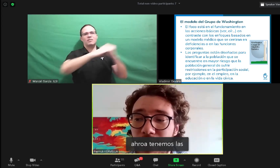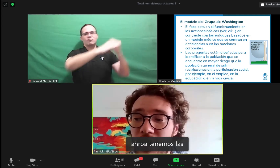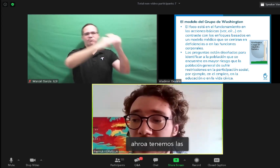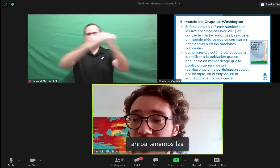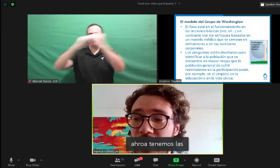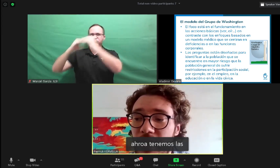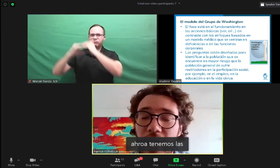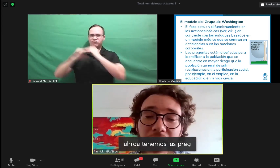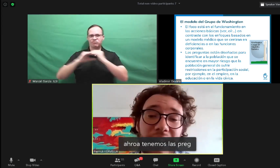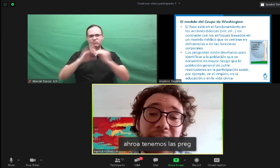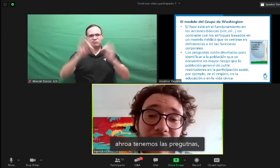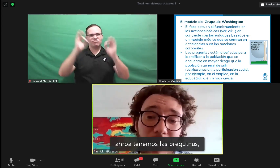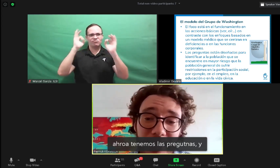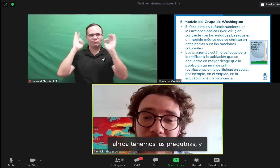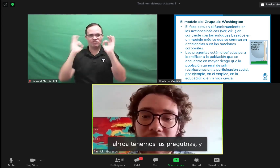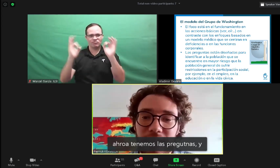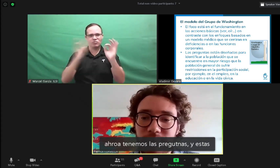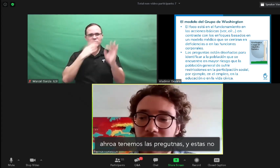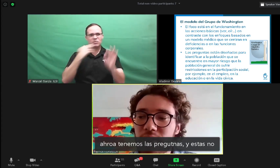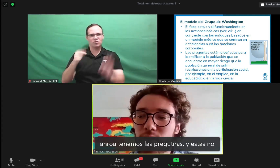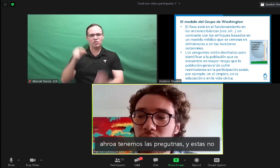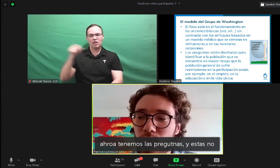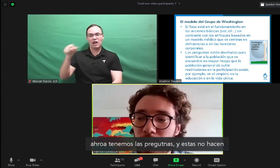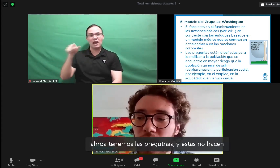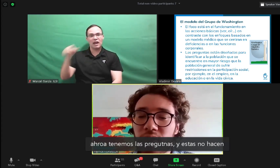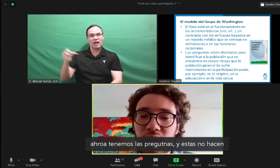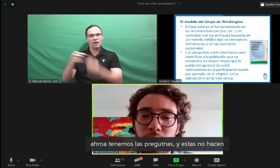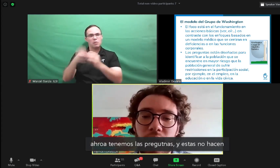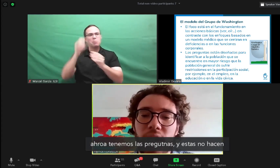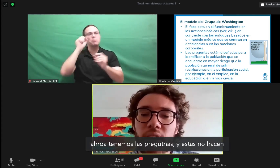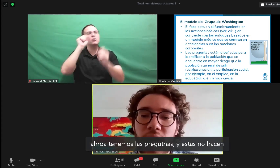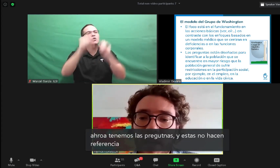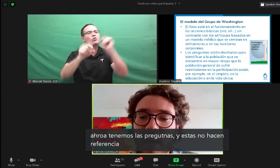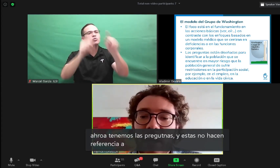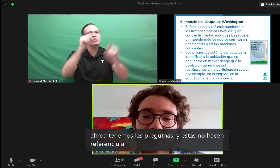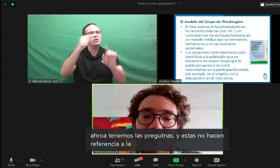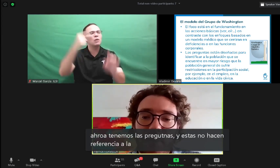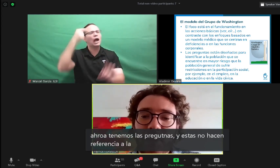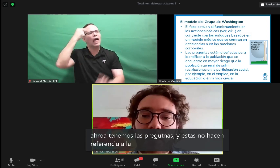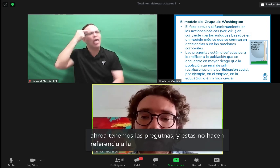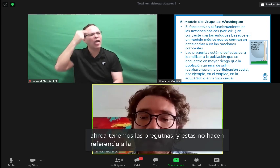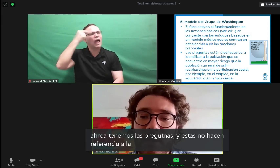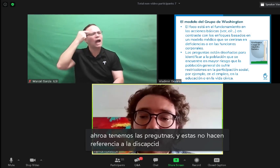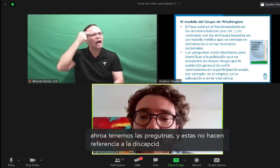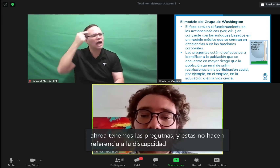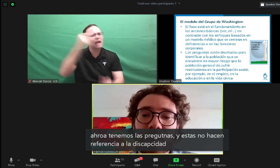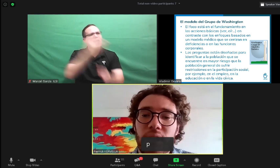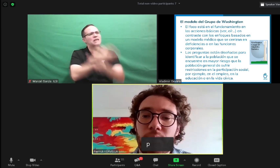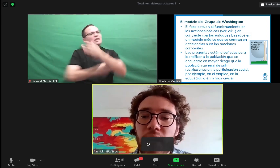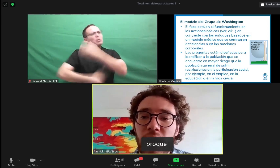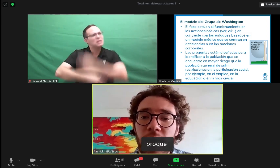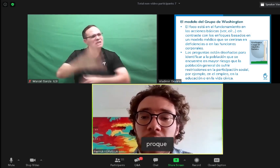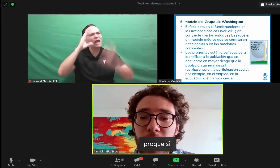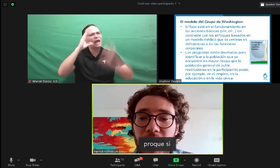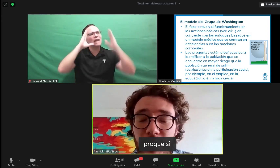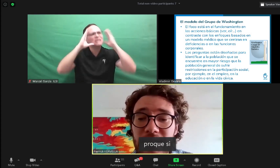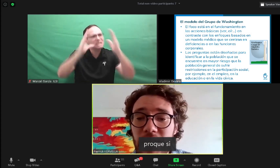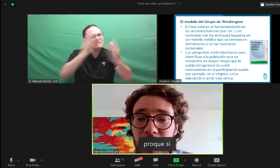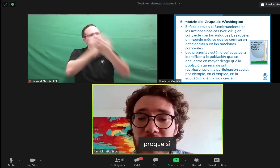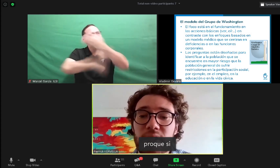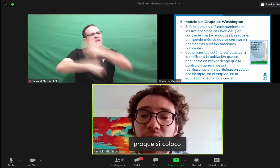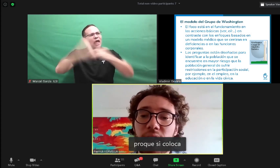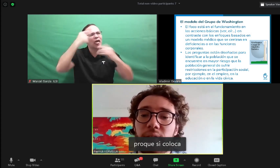hacen referencia a la discapacidad. Eso es muy importante porque si ponemos, si colocamos la